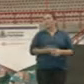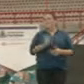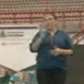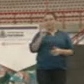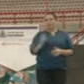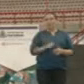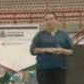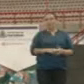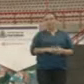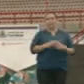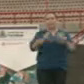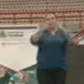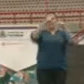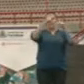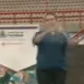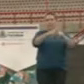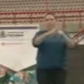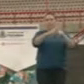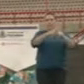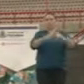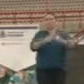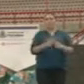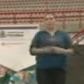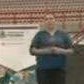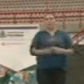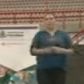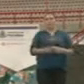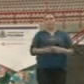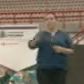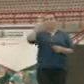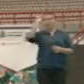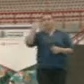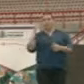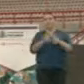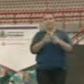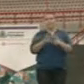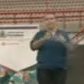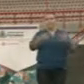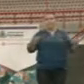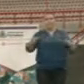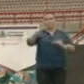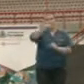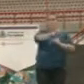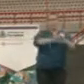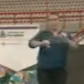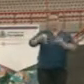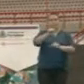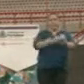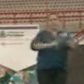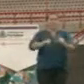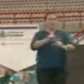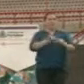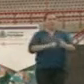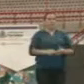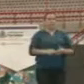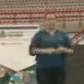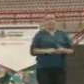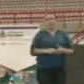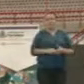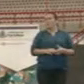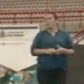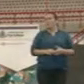Beleza? A igreja vai reagir com a contra-reforma e vai tomar várias atitudes. Ela reforça o Tribunal de Admissão. Queria que você botasse uma